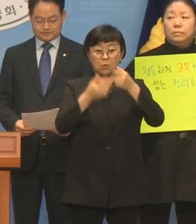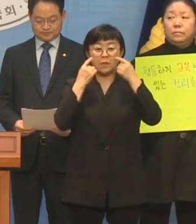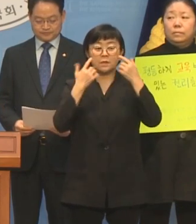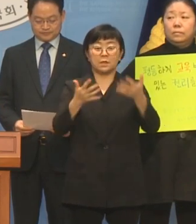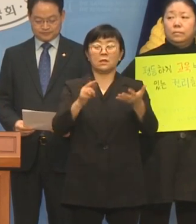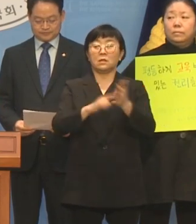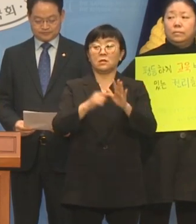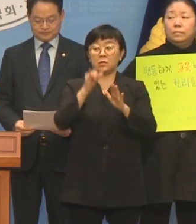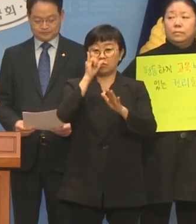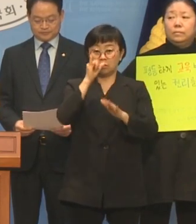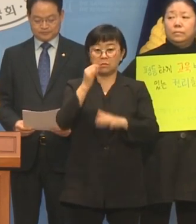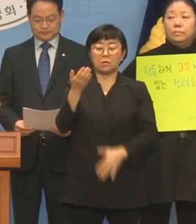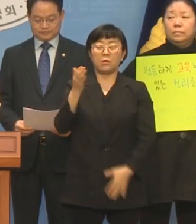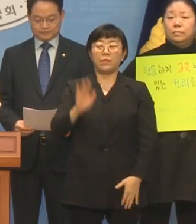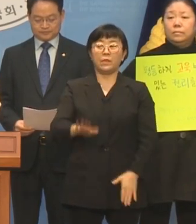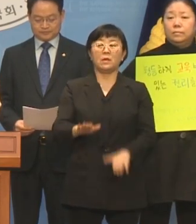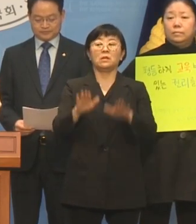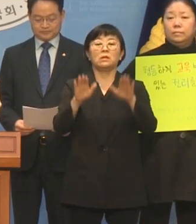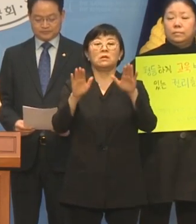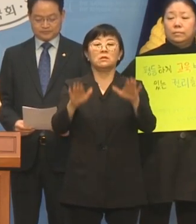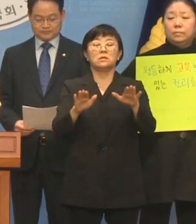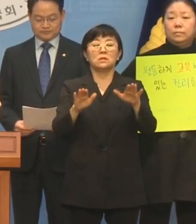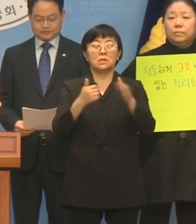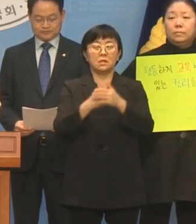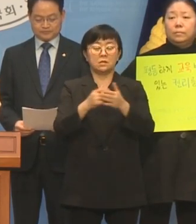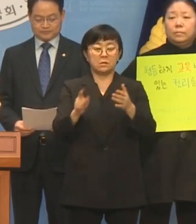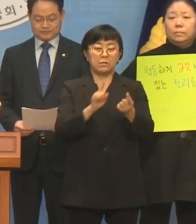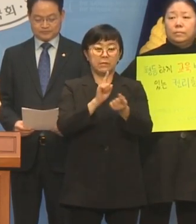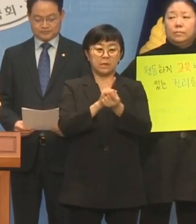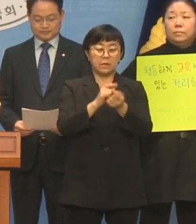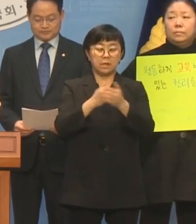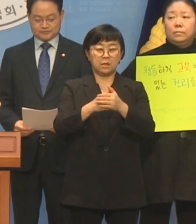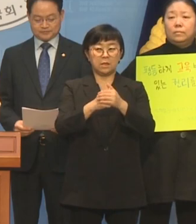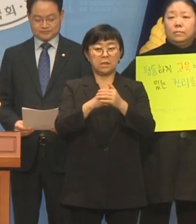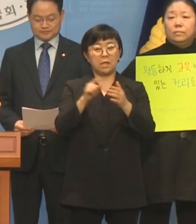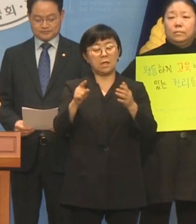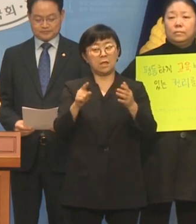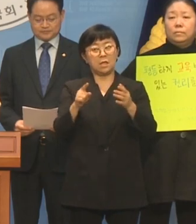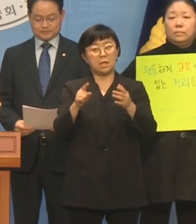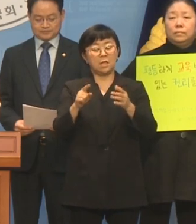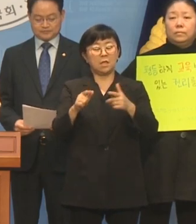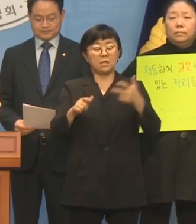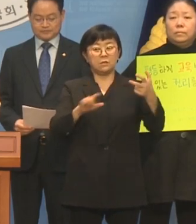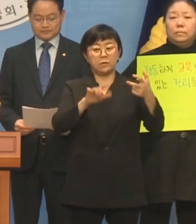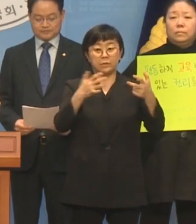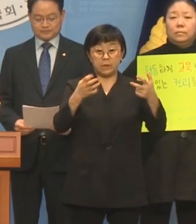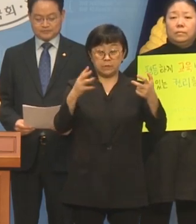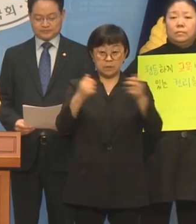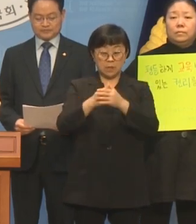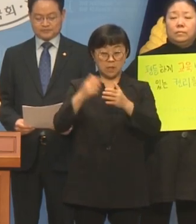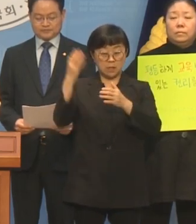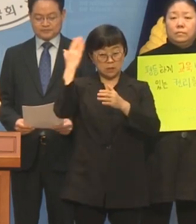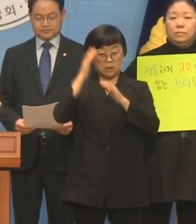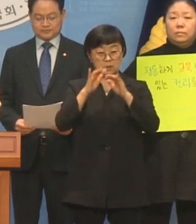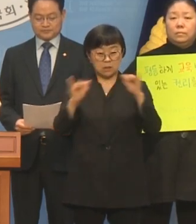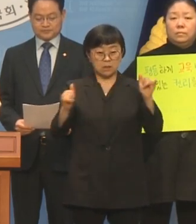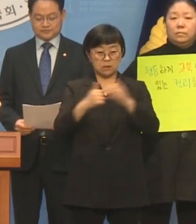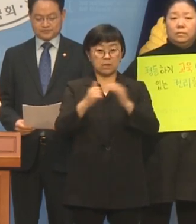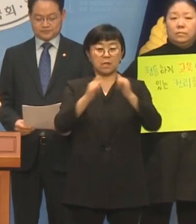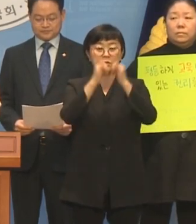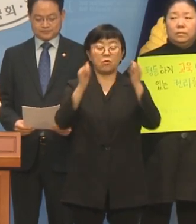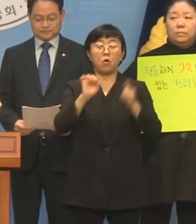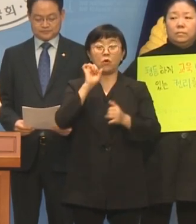있다. 그러나 현실에서 겪는 경계선 지능인의 사회적 어려움 중 가장 큰 것은 경계성